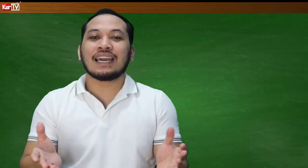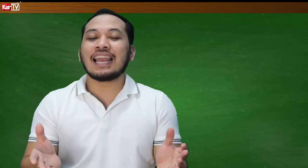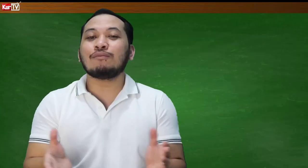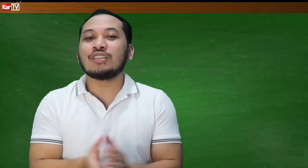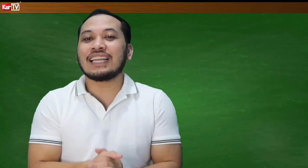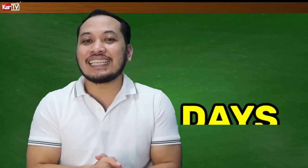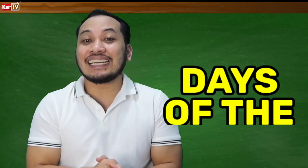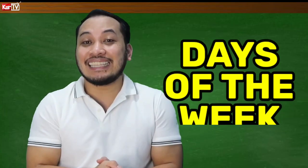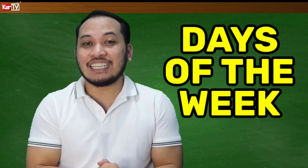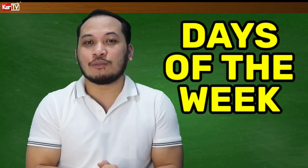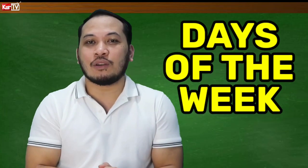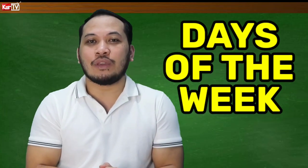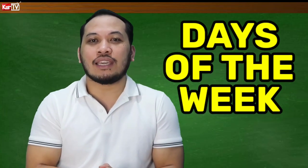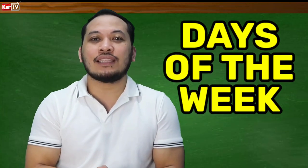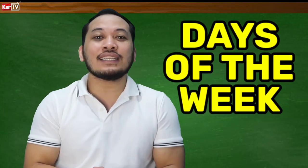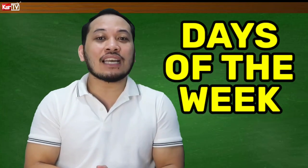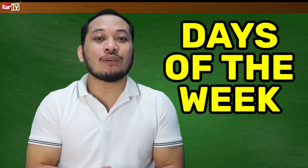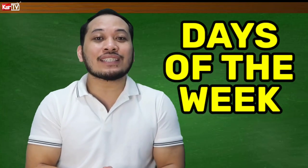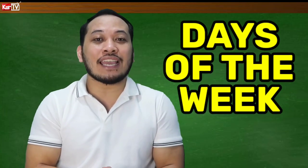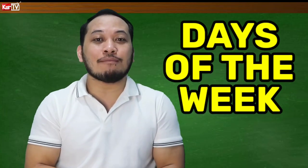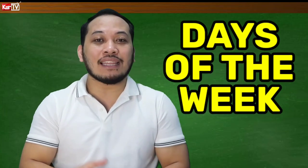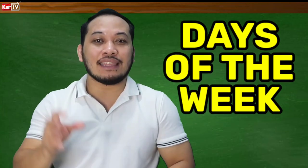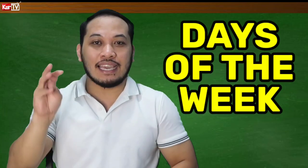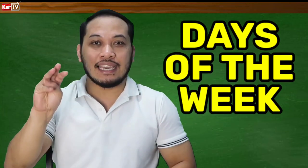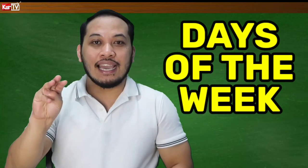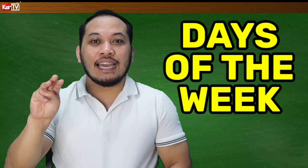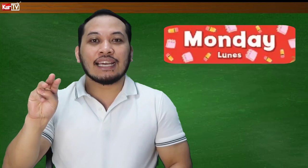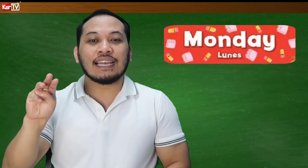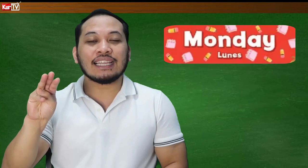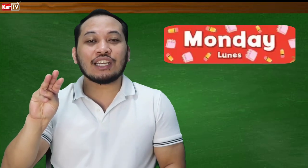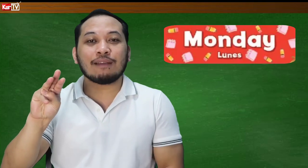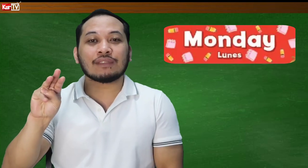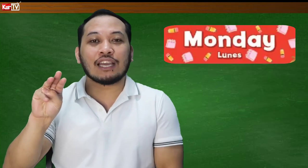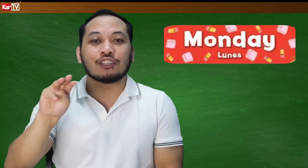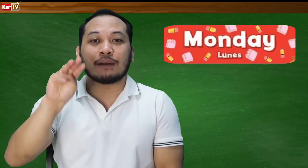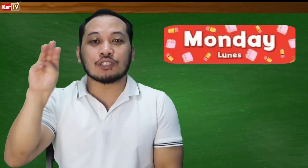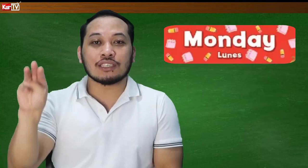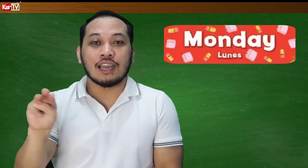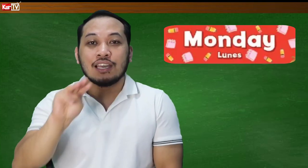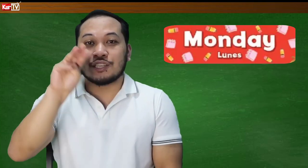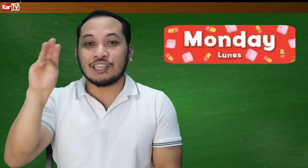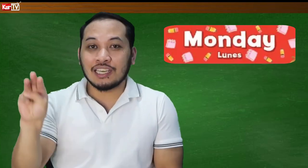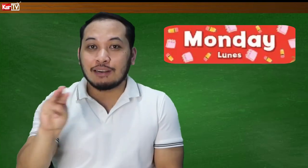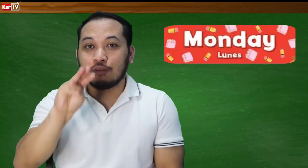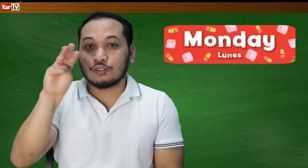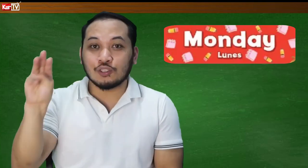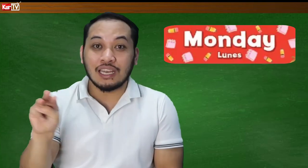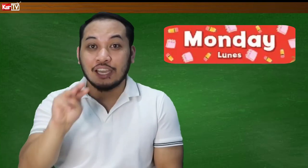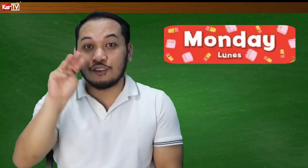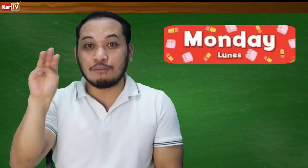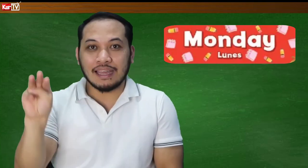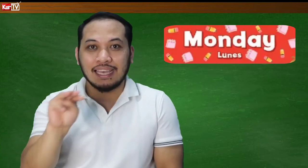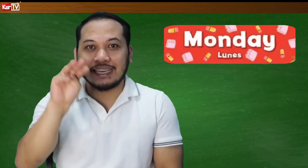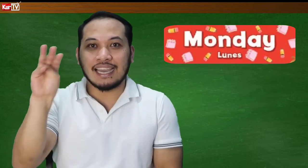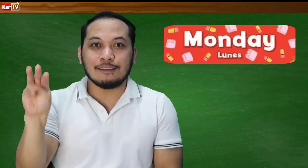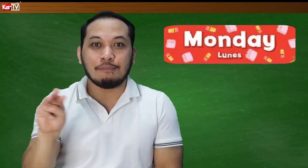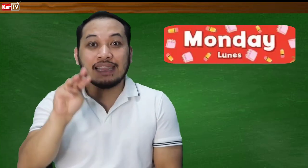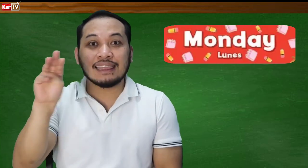Pag-aralan muna natin ang days of the week. This is how we sign Monday. Naka-letter M tayo tapos circular motion lang yung Monday. Ayan,